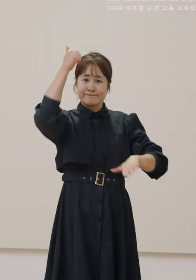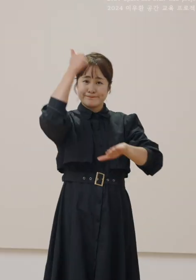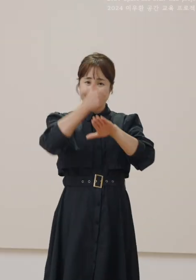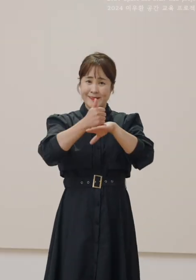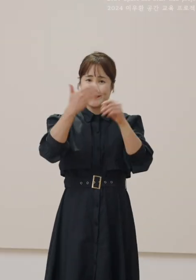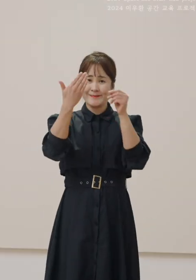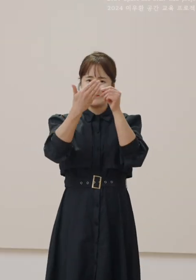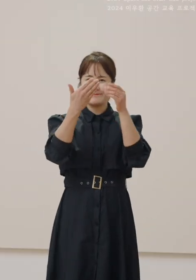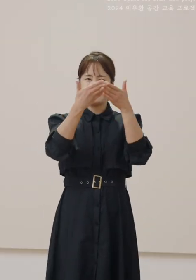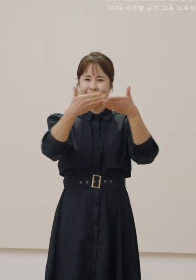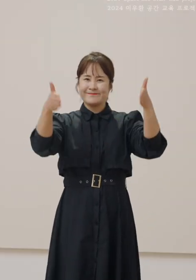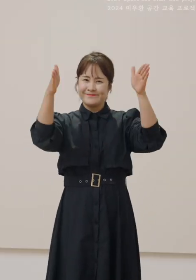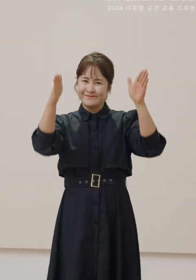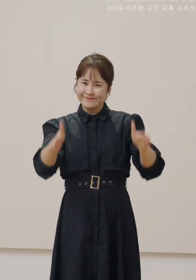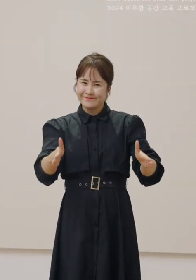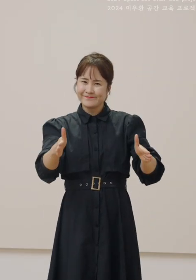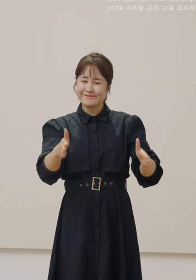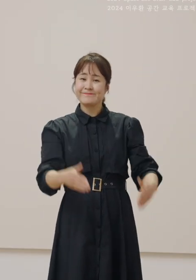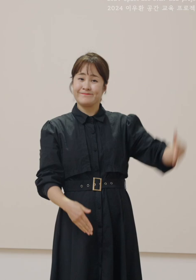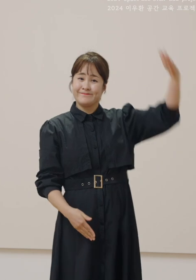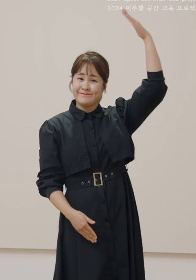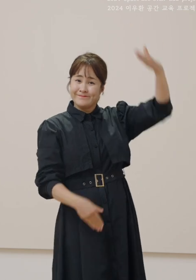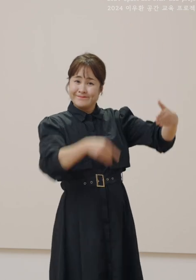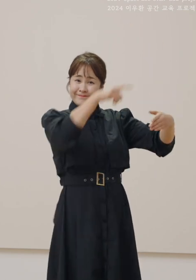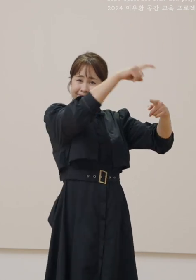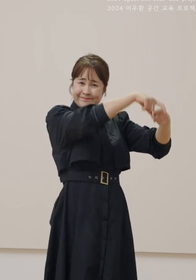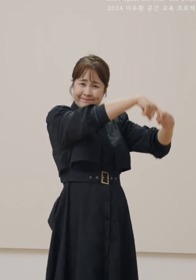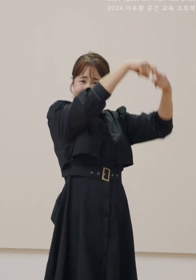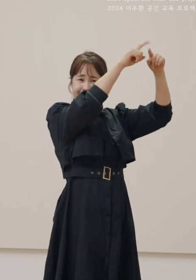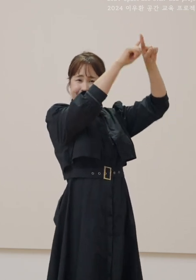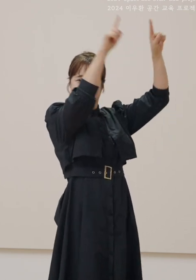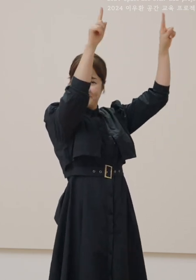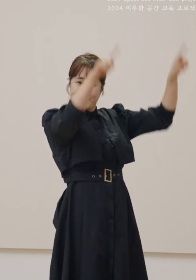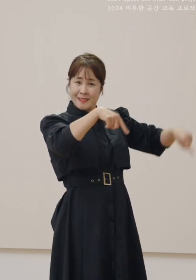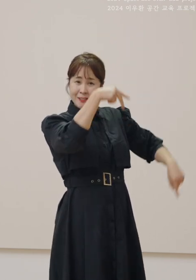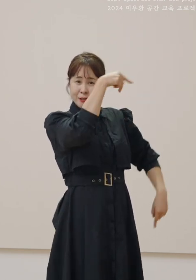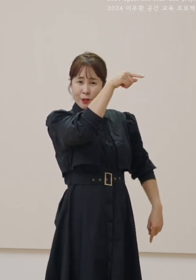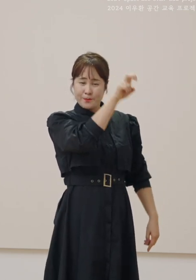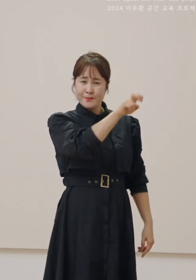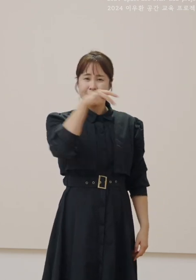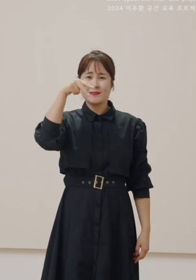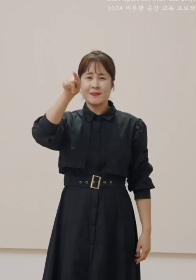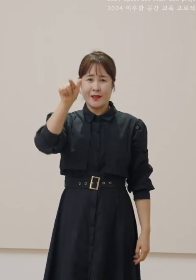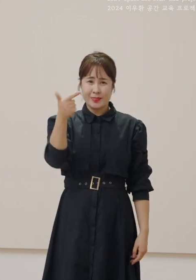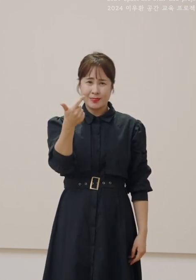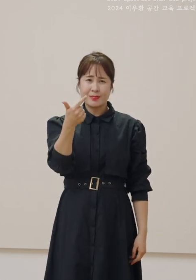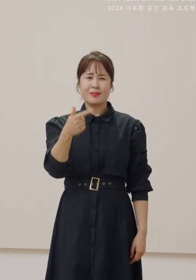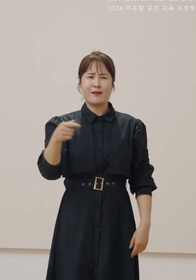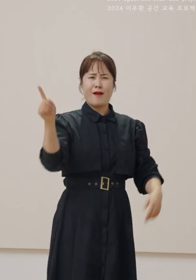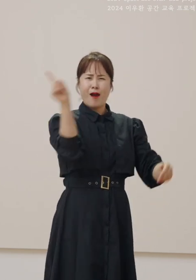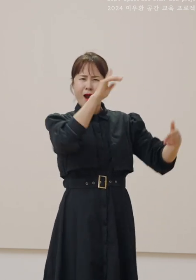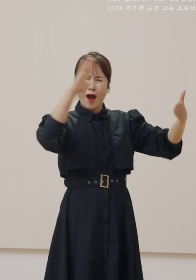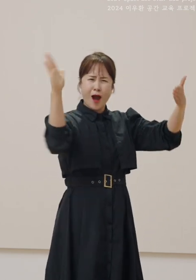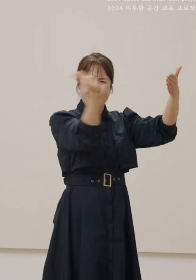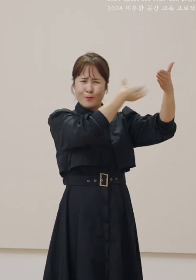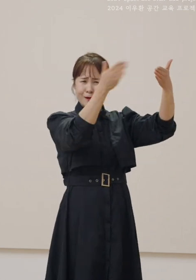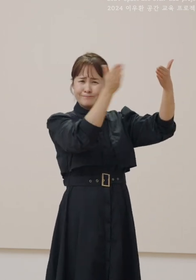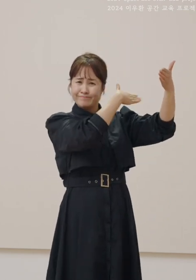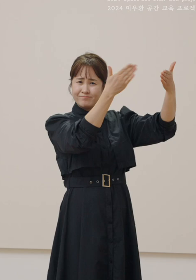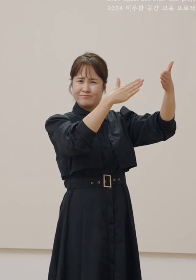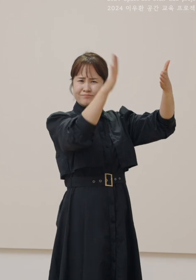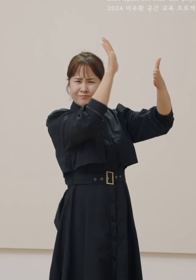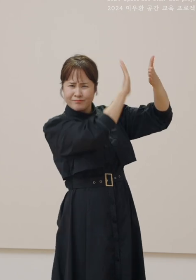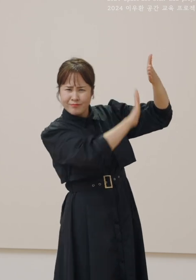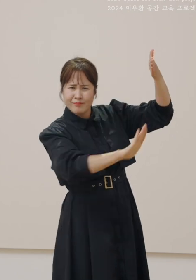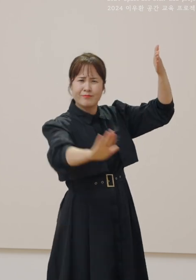마지막 9번째 방입니다. 벽에 걸린 캔버스는 점도, 선도, 어떤 것도 채워지지